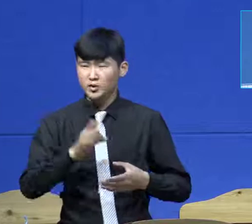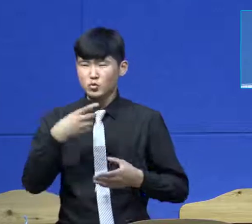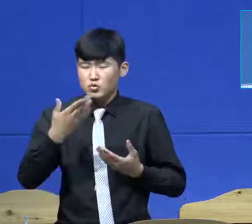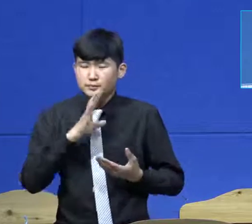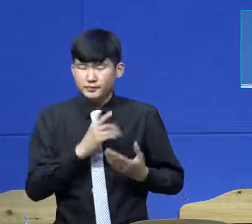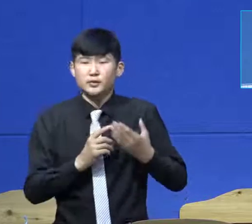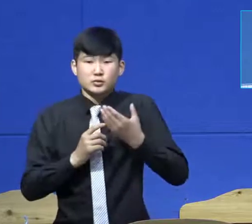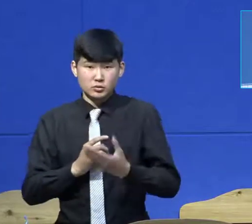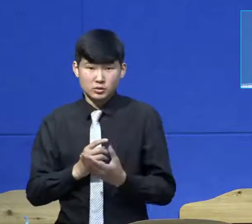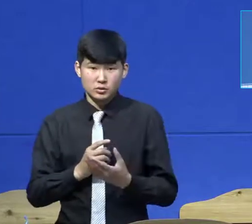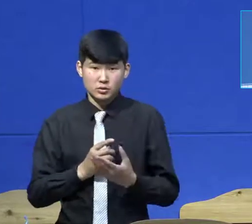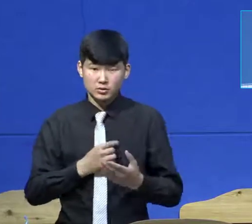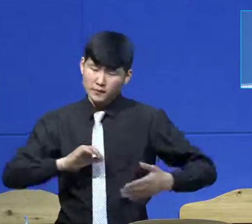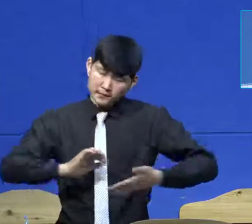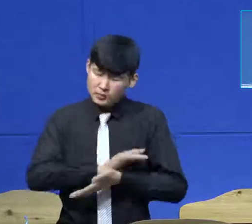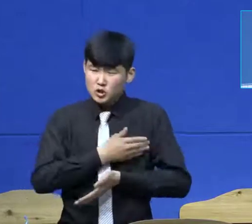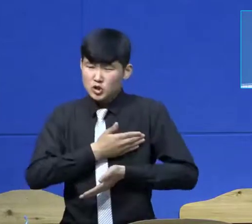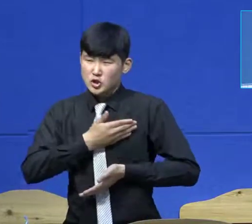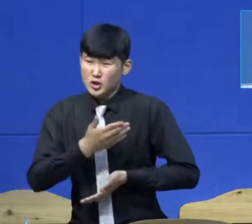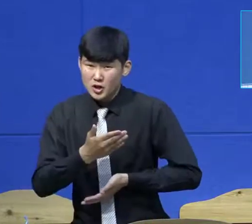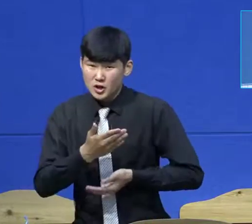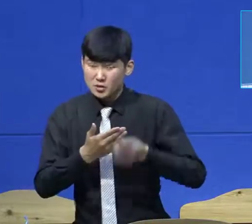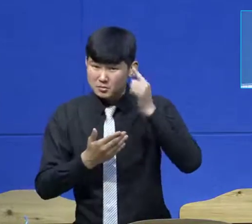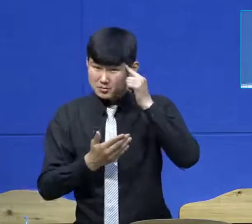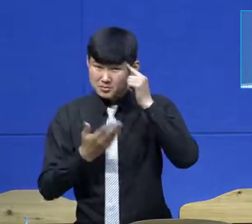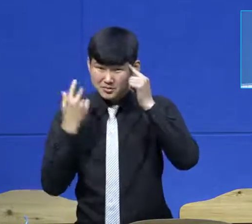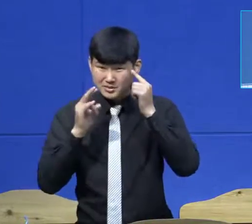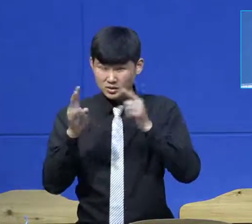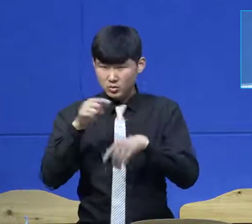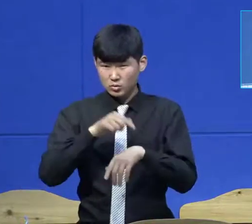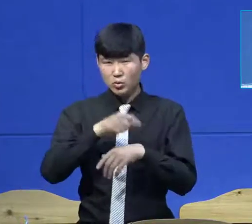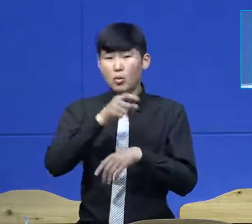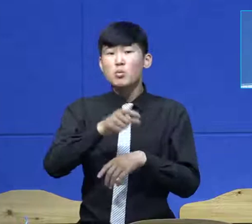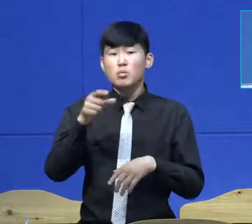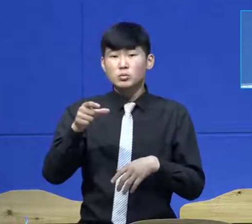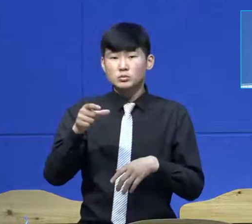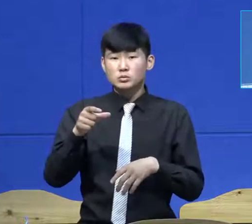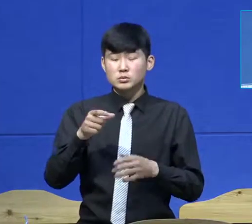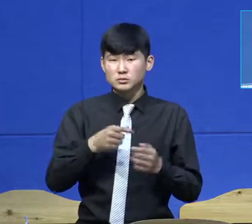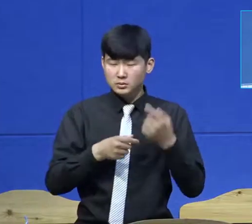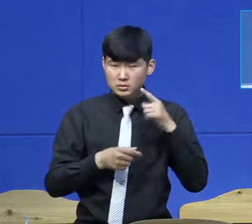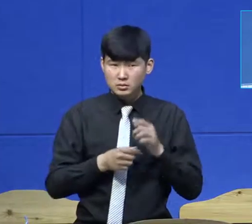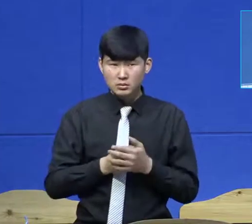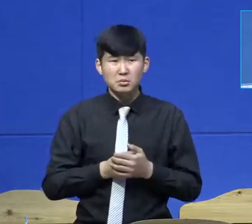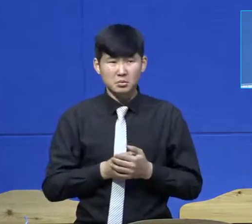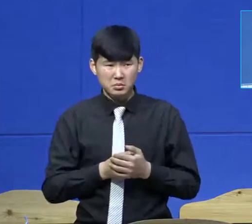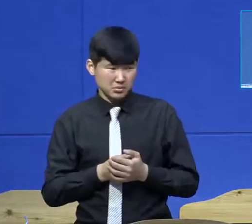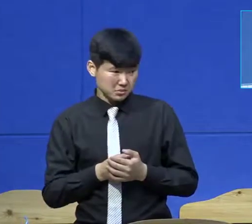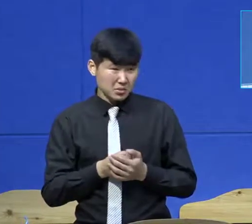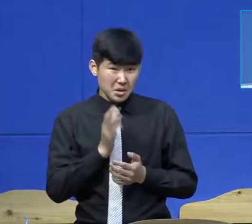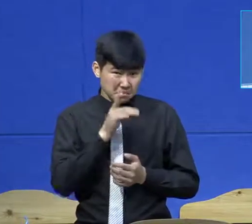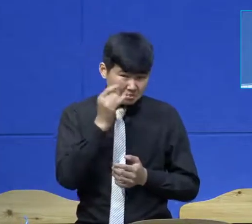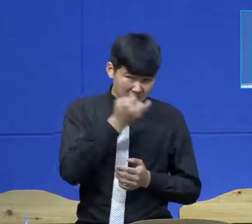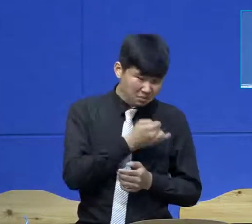Тэр уул нь хурдхан өгчээ гэсэн чинь тэр хооронд хүмүүс мэдсэн. Ээжийнхэн царай муухан бэ, энэ ятсан